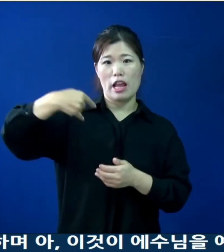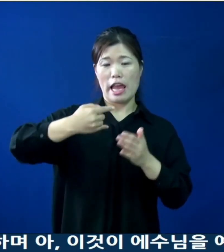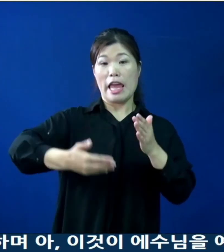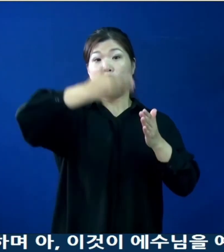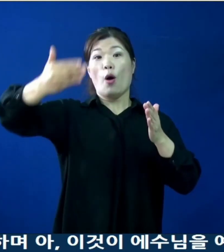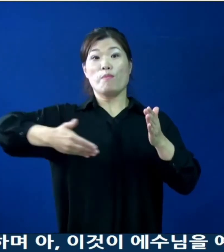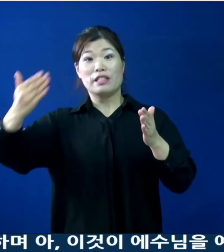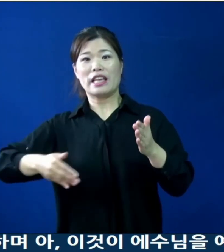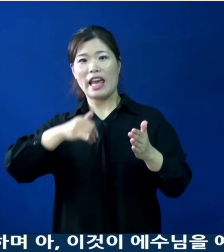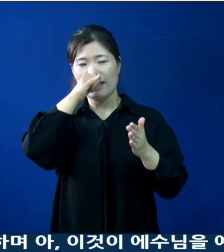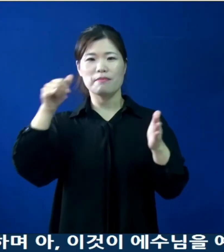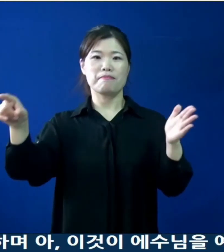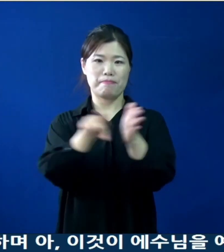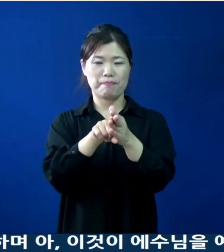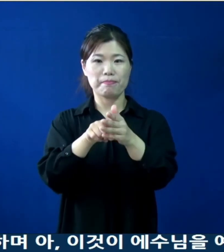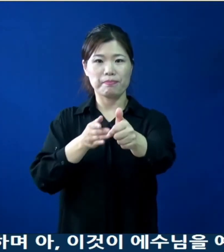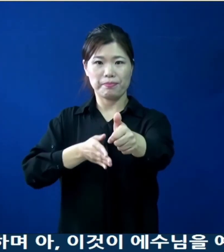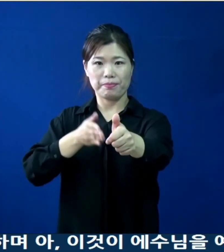믿으시기 바랍니다.